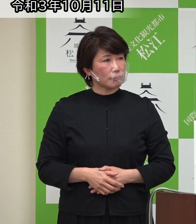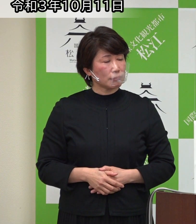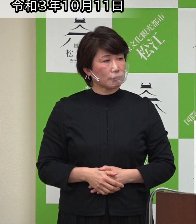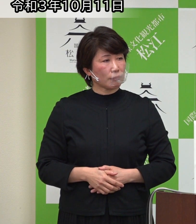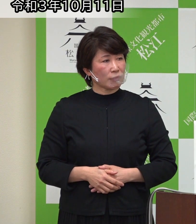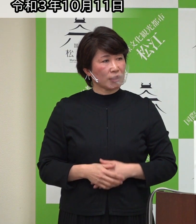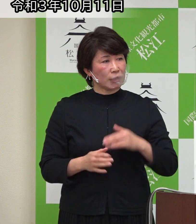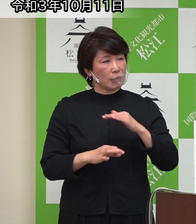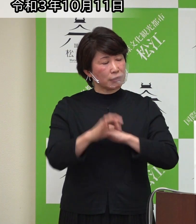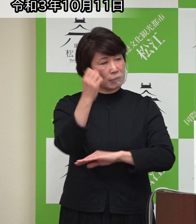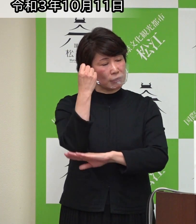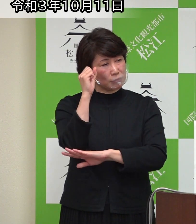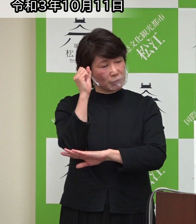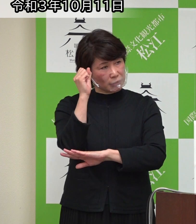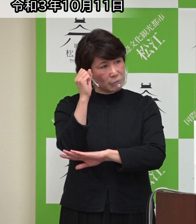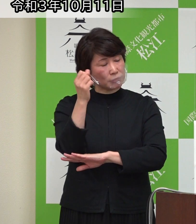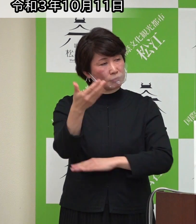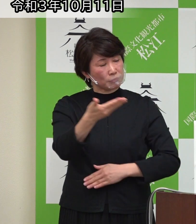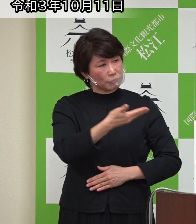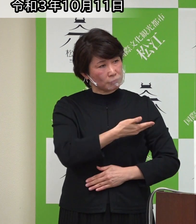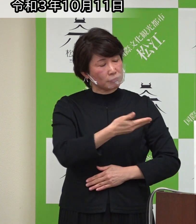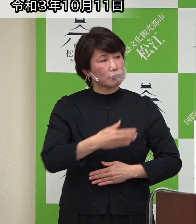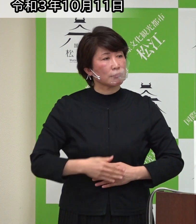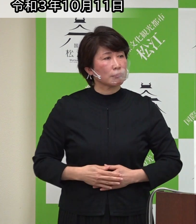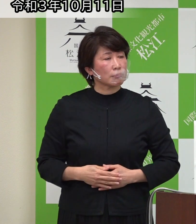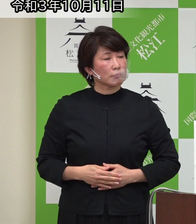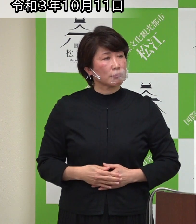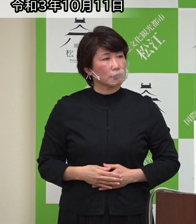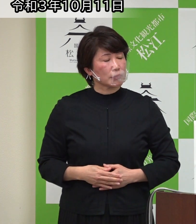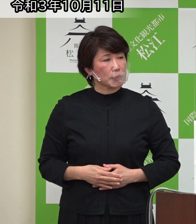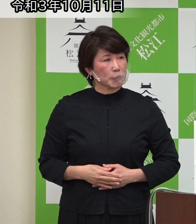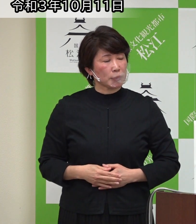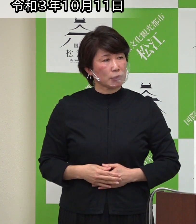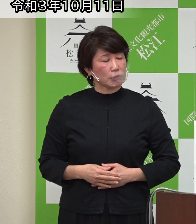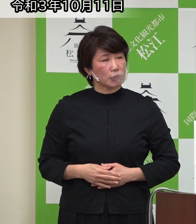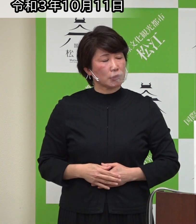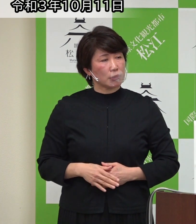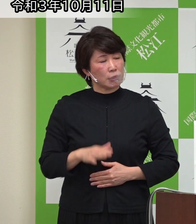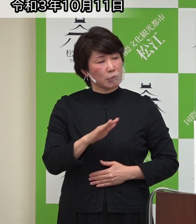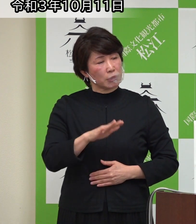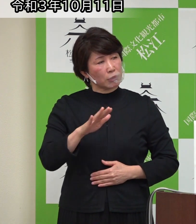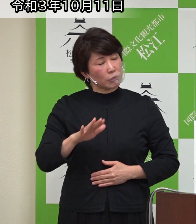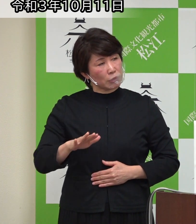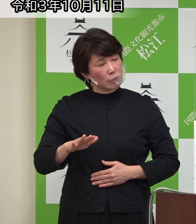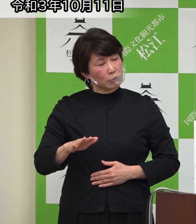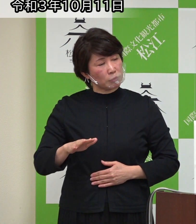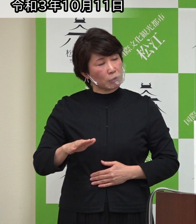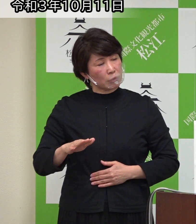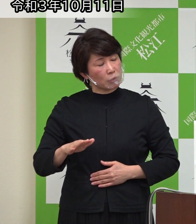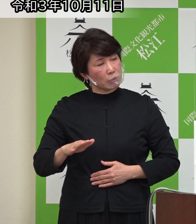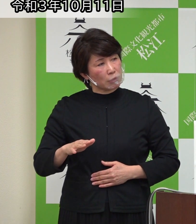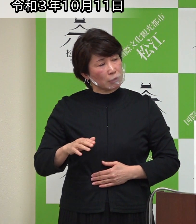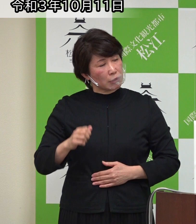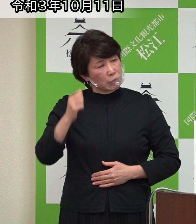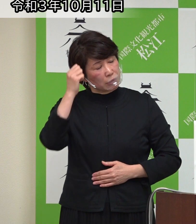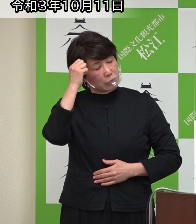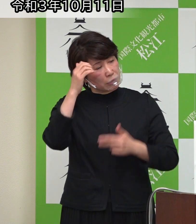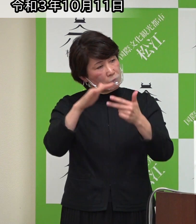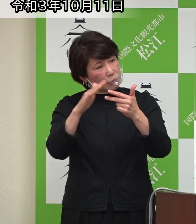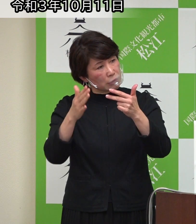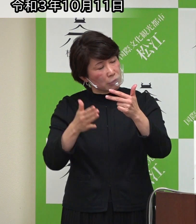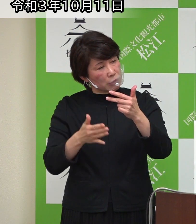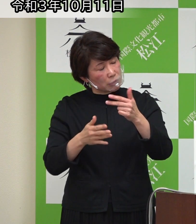朝日新聞の木本と言います。よろしくお願いします。子どものショートステイの件なんですけど、里親をです